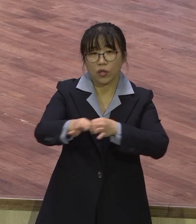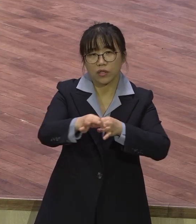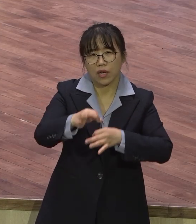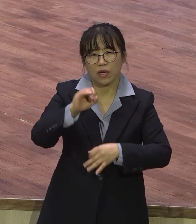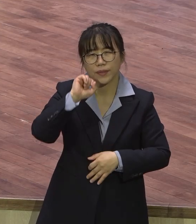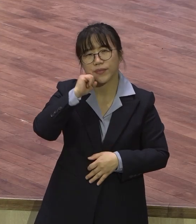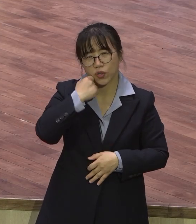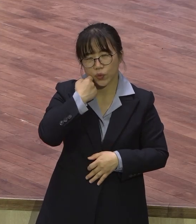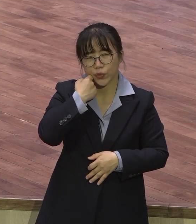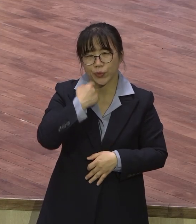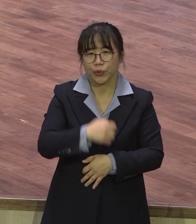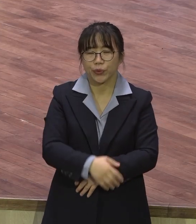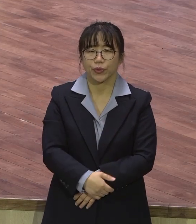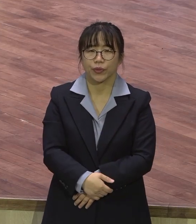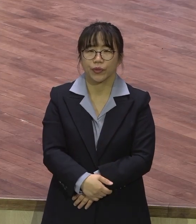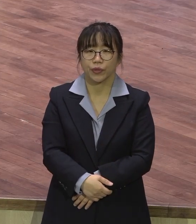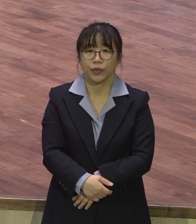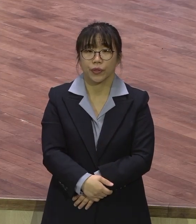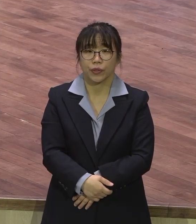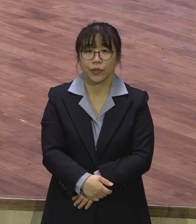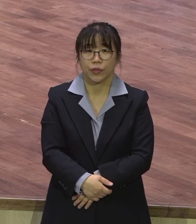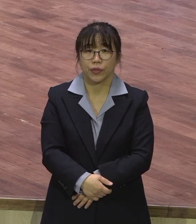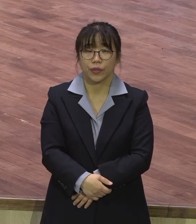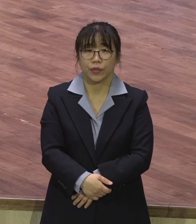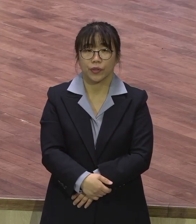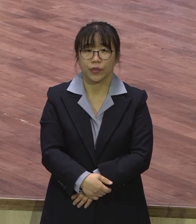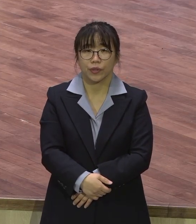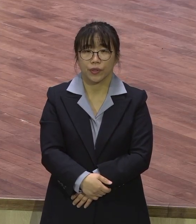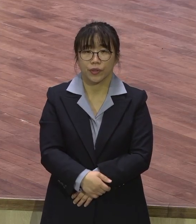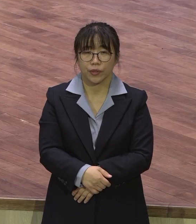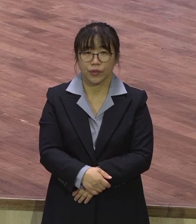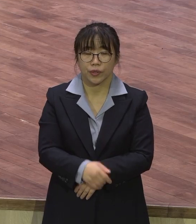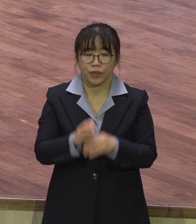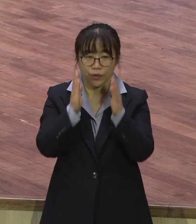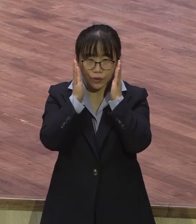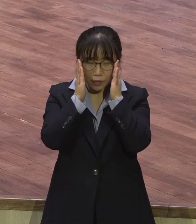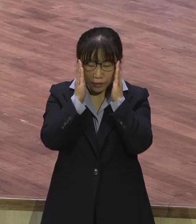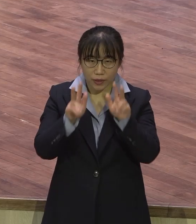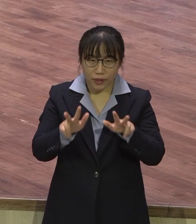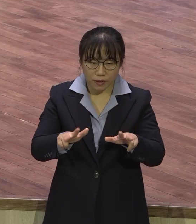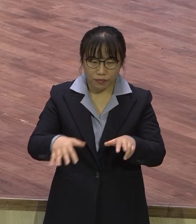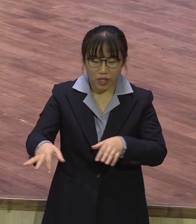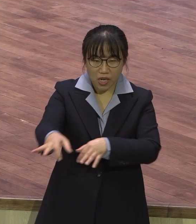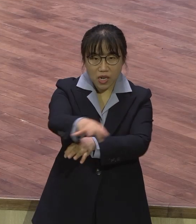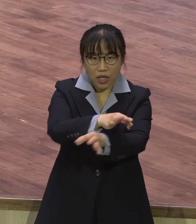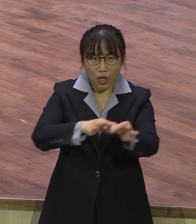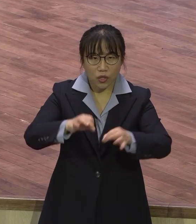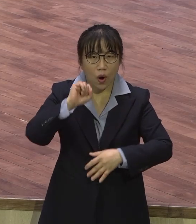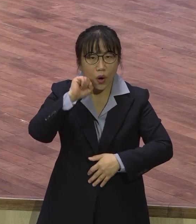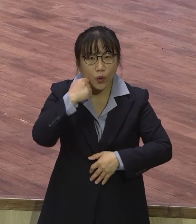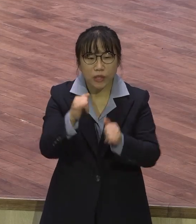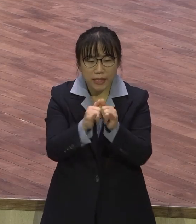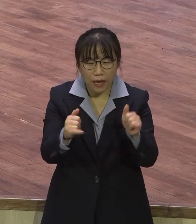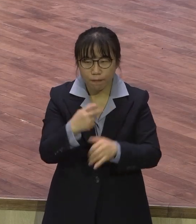있습니다 제가 힘든 부분들 각 교구별로 조사 오늘 제가 올리라 보니까